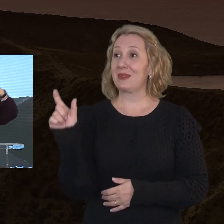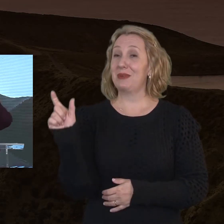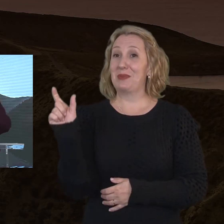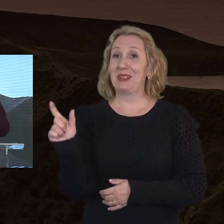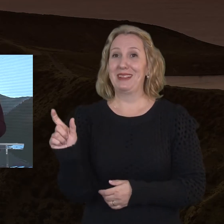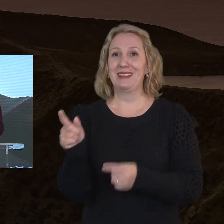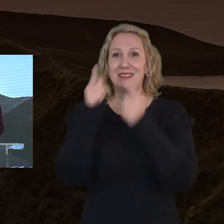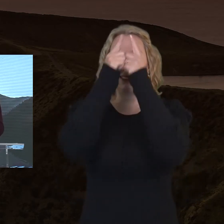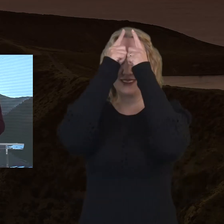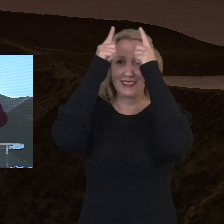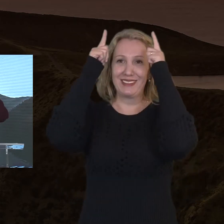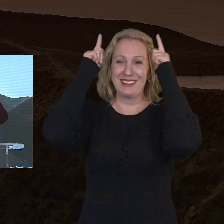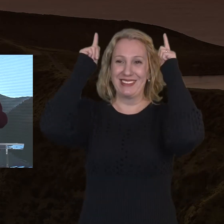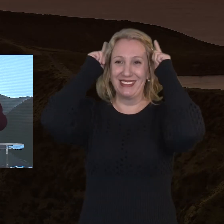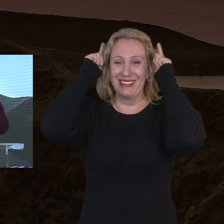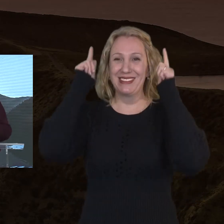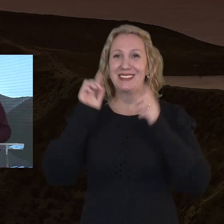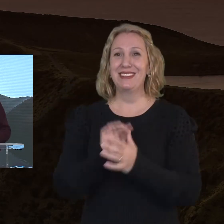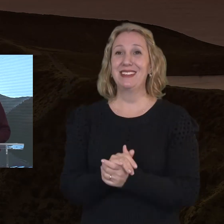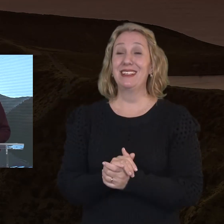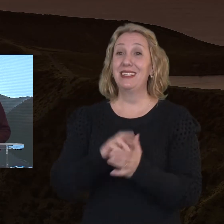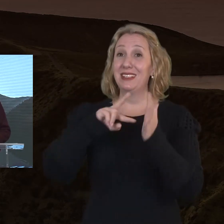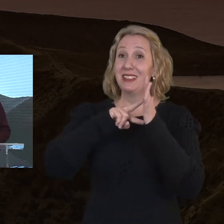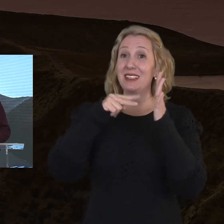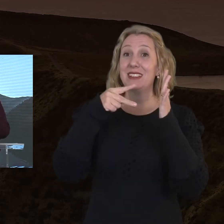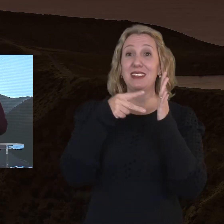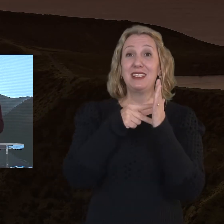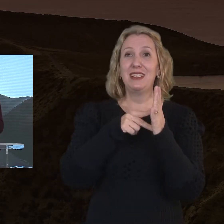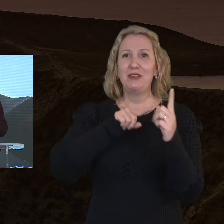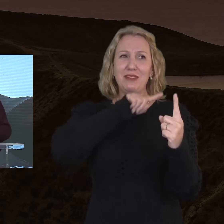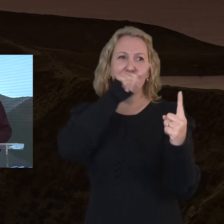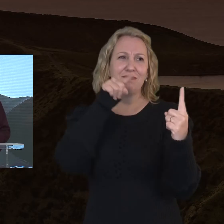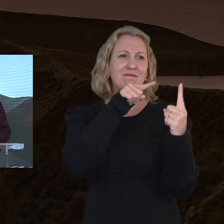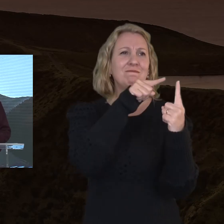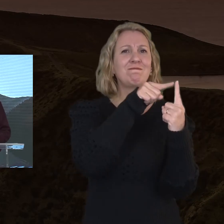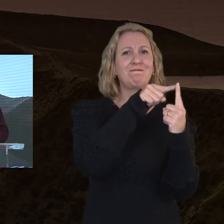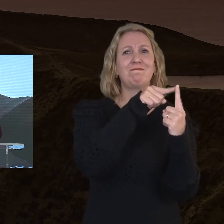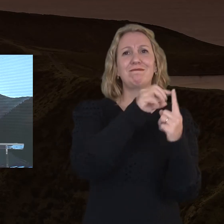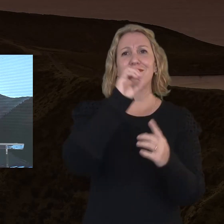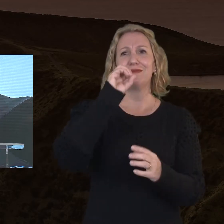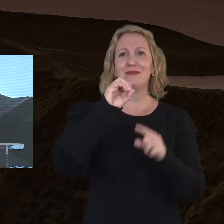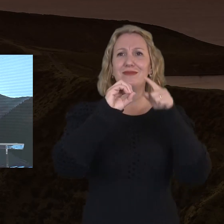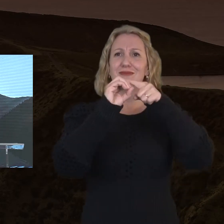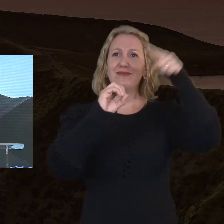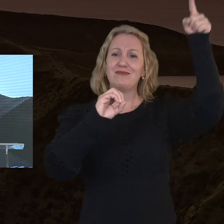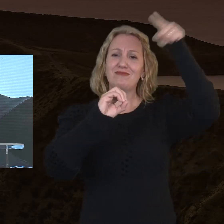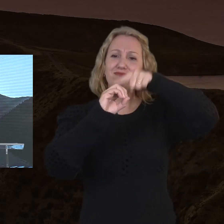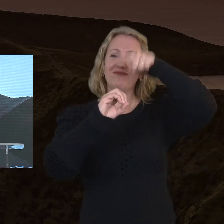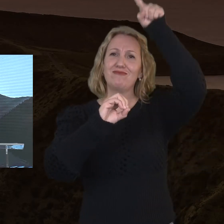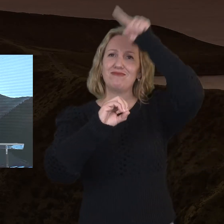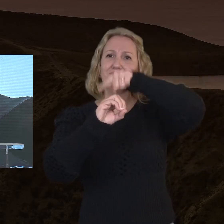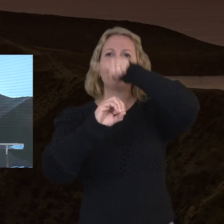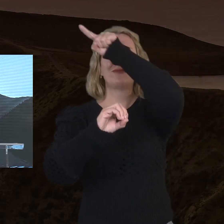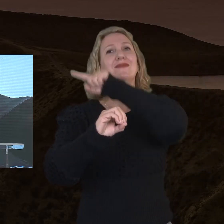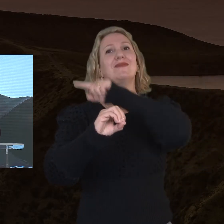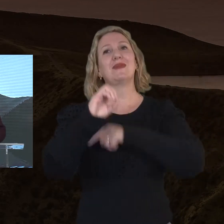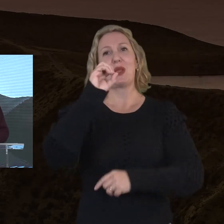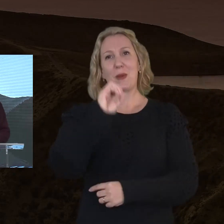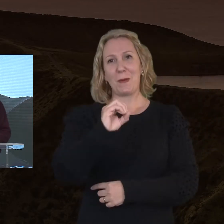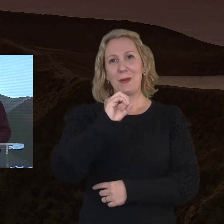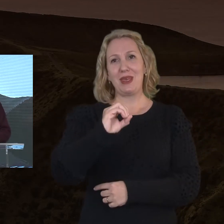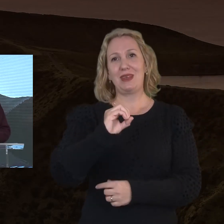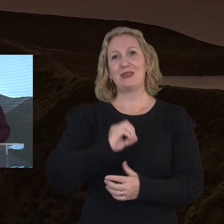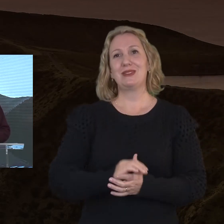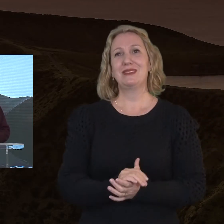puxando tudo para o meio estar no meio estar entre então tá vendo aqui o pai já tiraram aqui